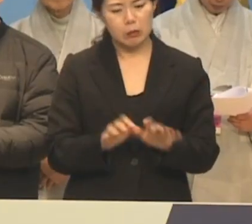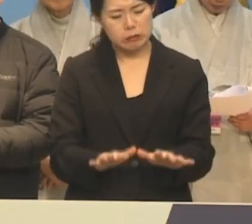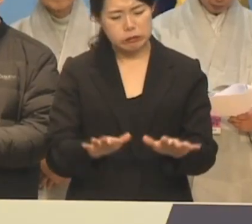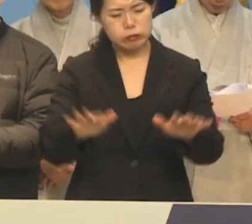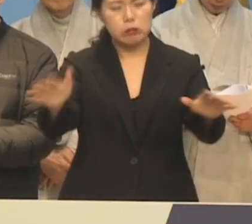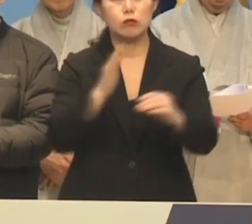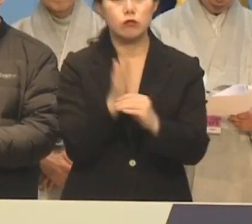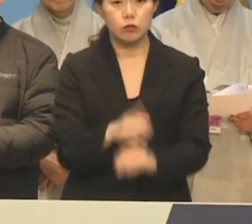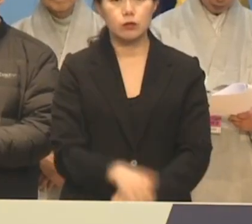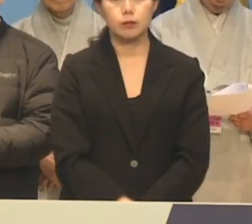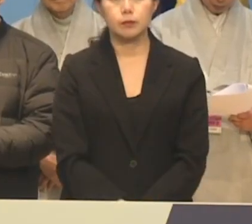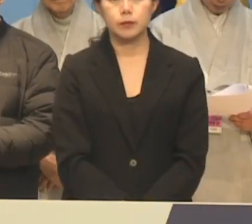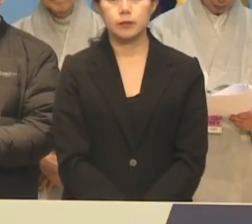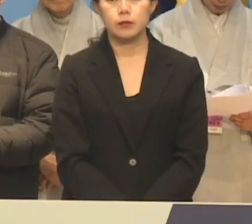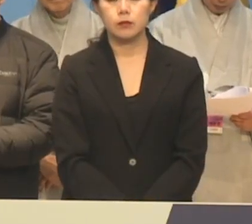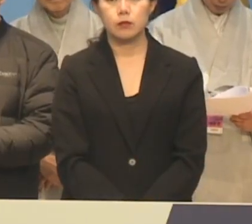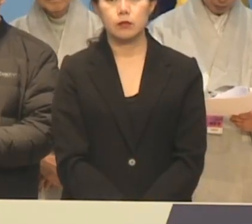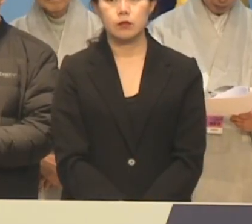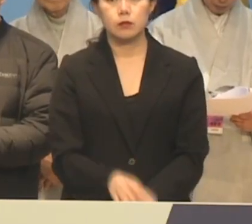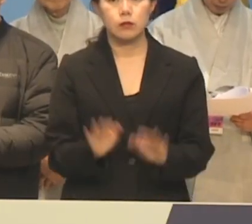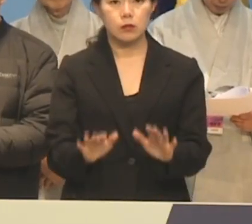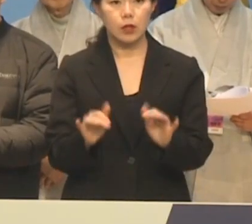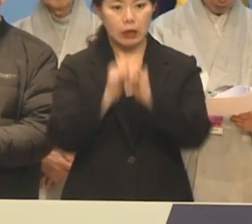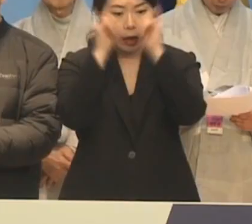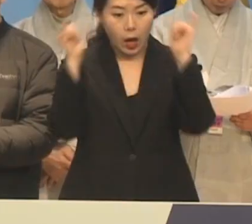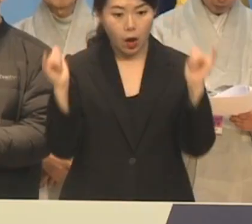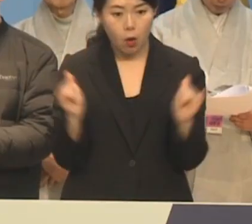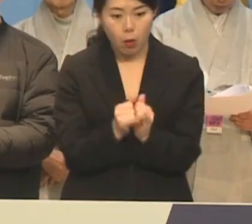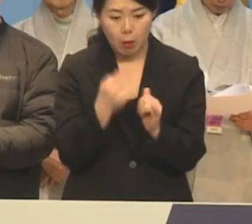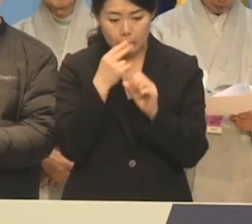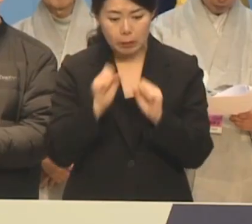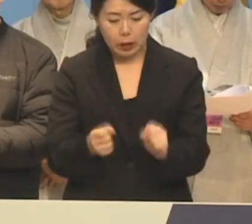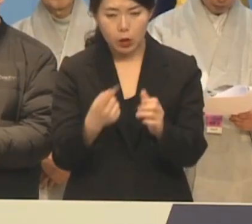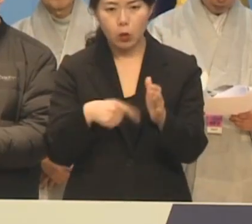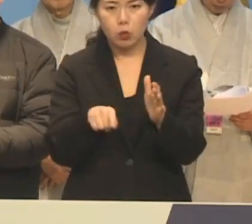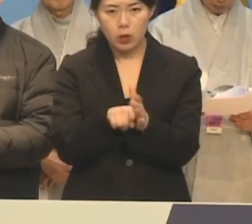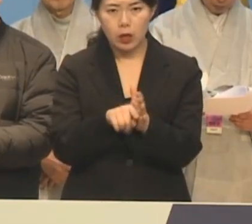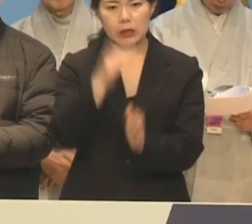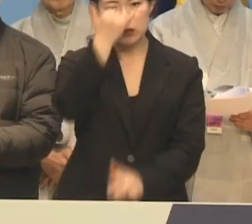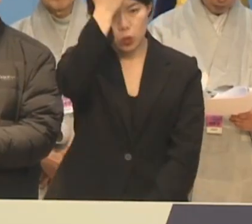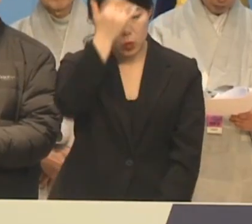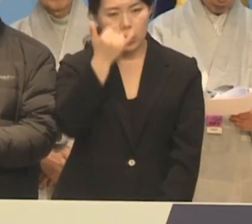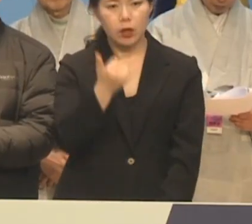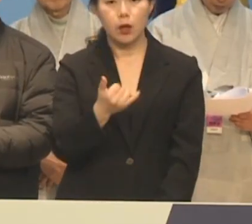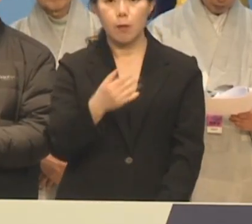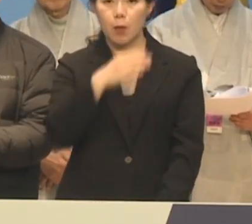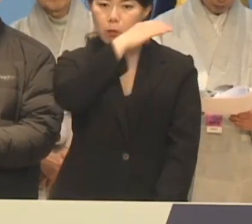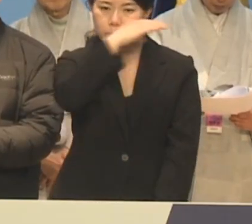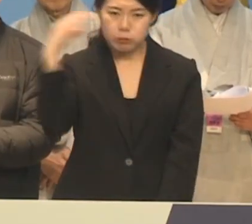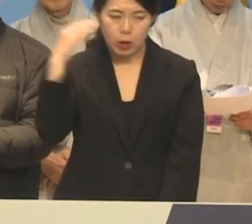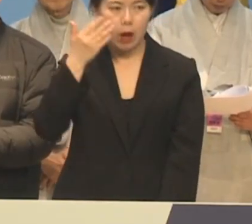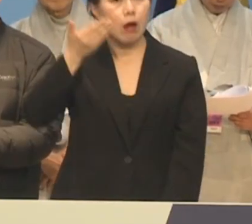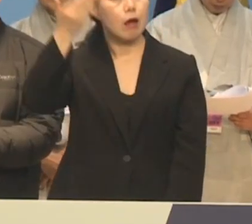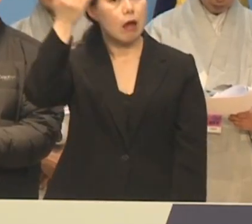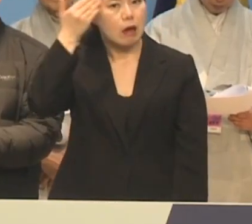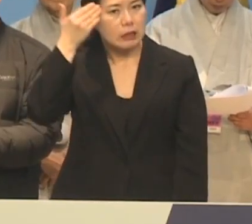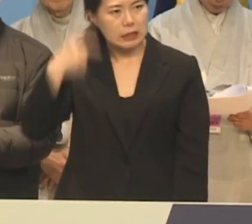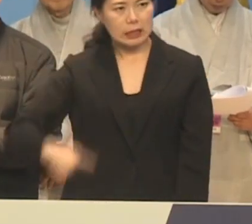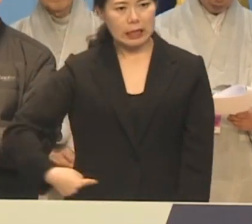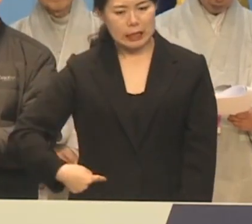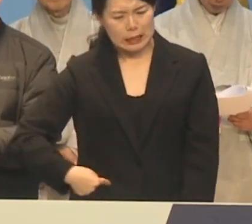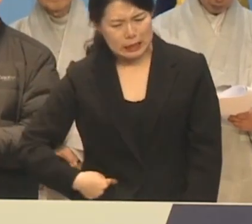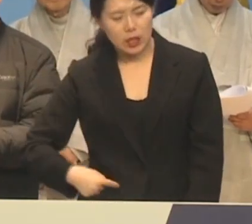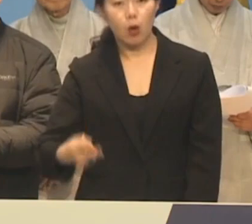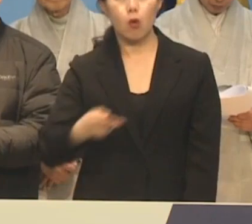유포되고 있는 것입니다. 한 사회가 존재하기 위한 최소한의 도리와 체면, 상식과 양식이